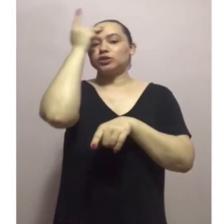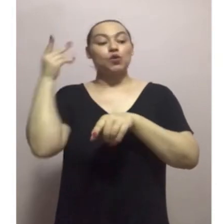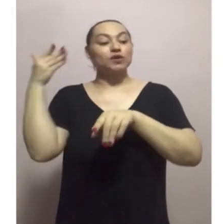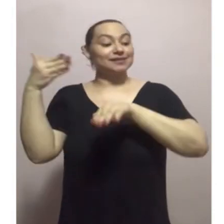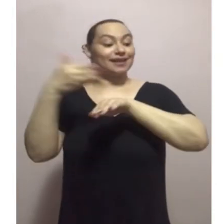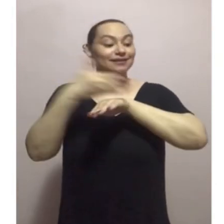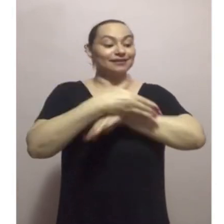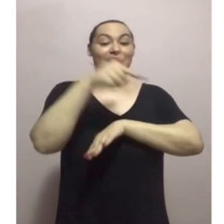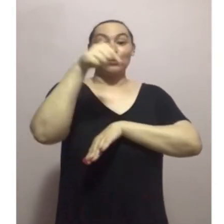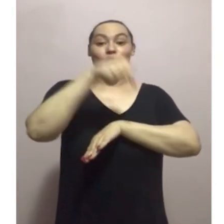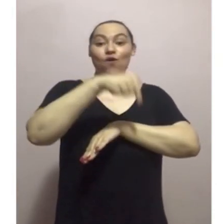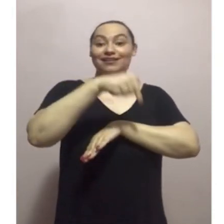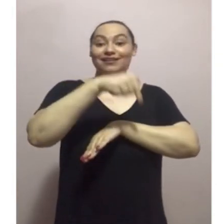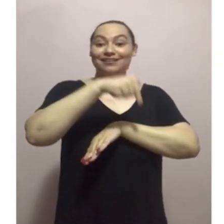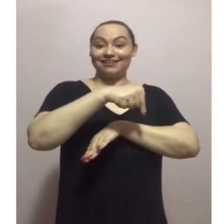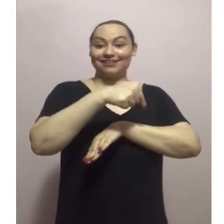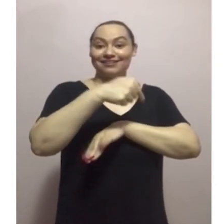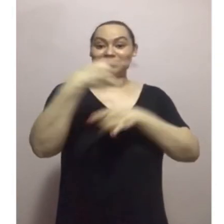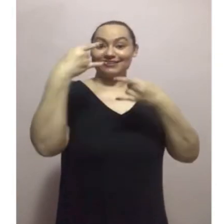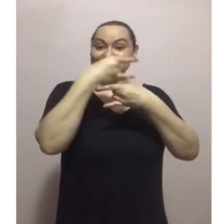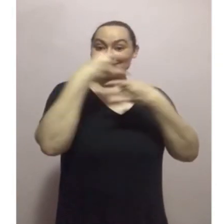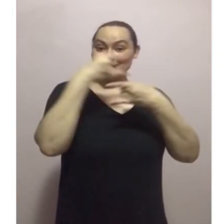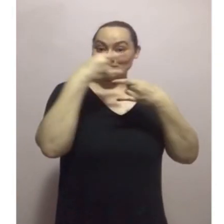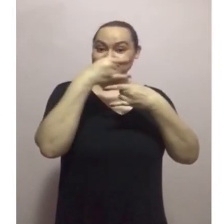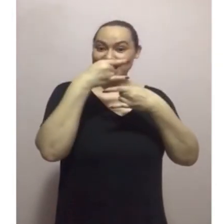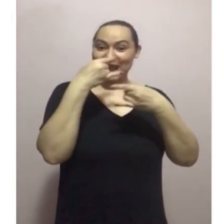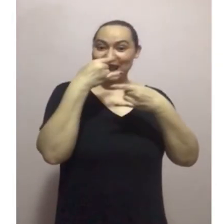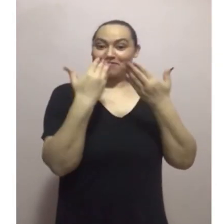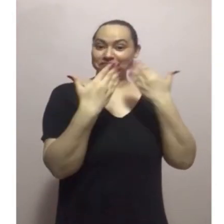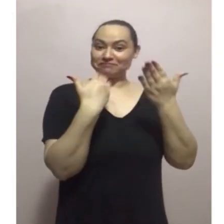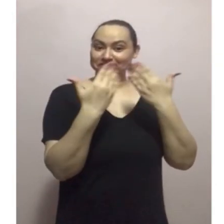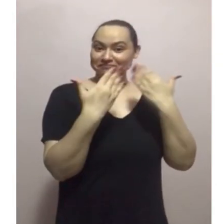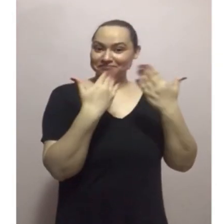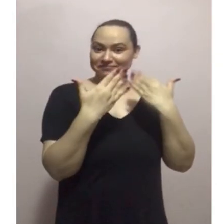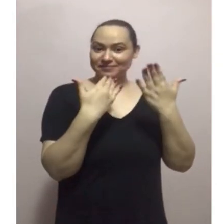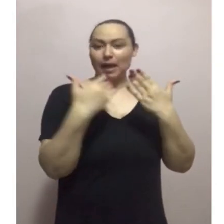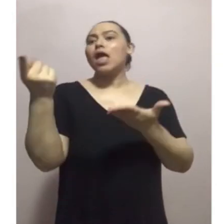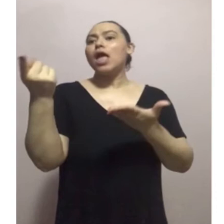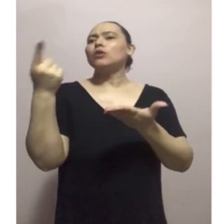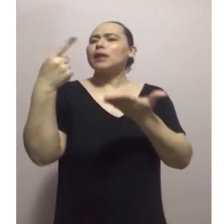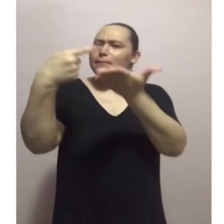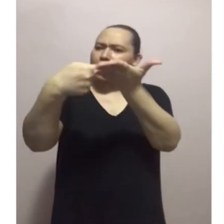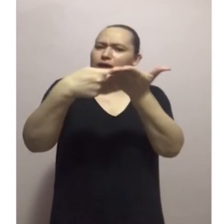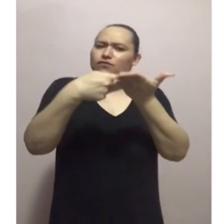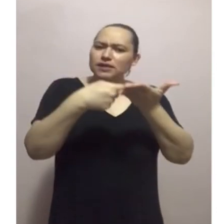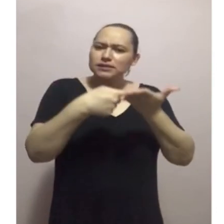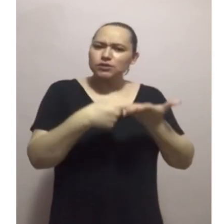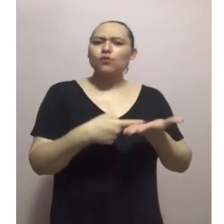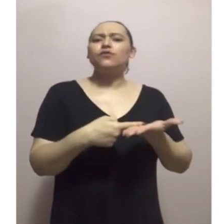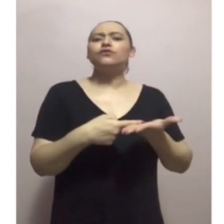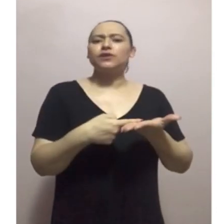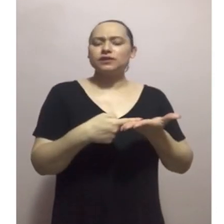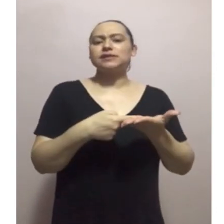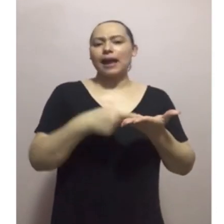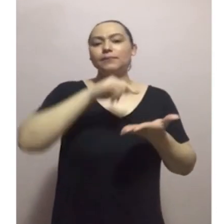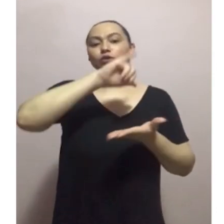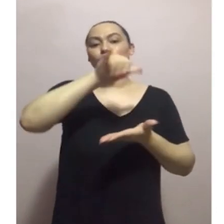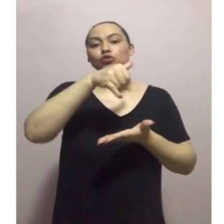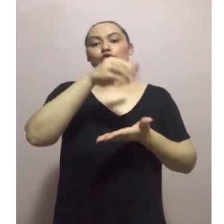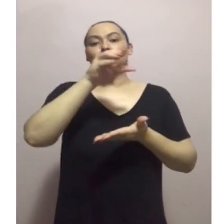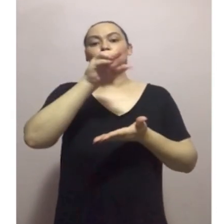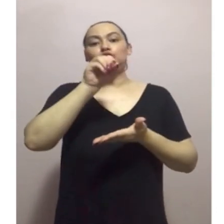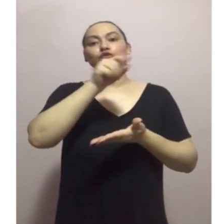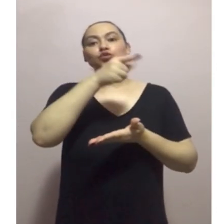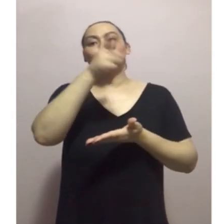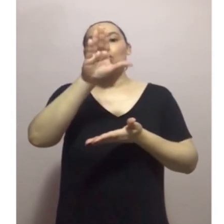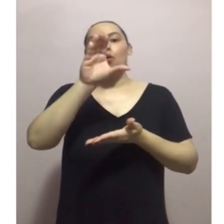queridos, geral. Ele podia estar conversando com a gente aqui, para aproveitar e fazer algum convite para uma conversa com ele também. A gente tem o João